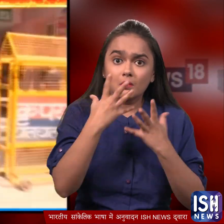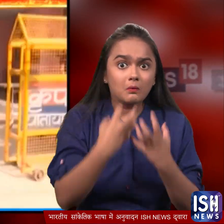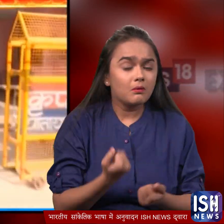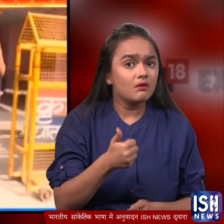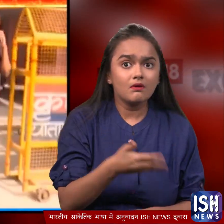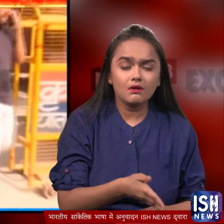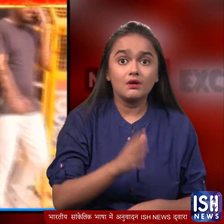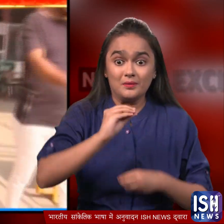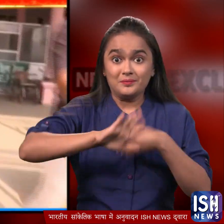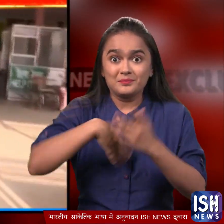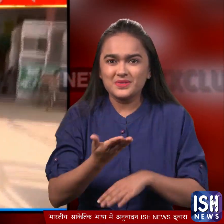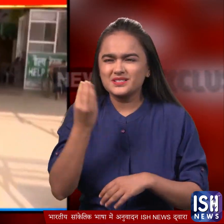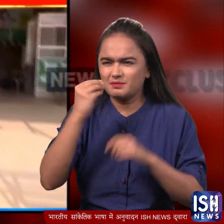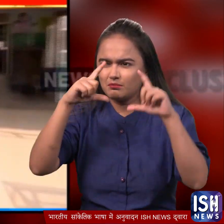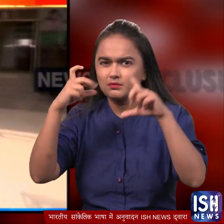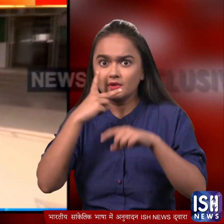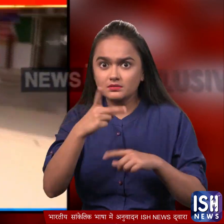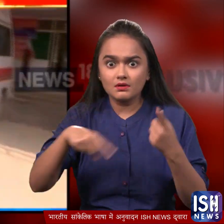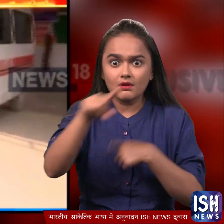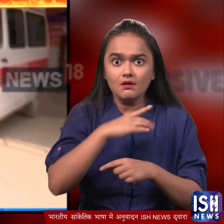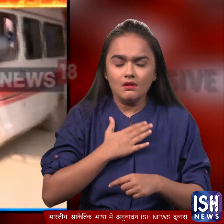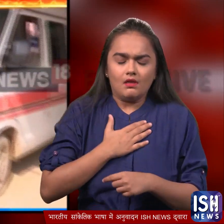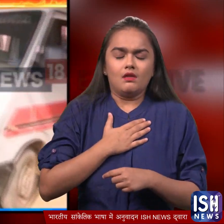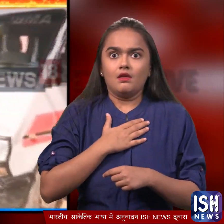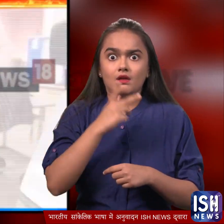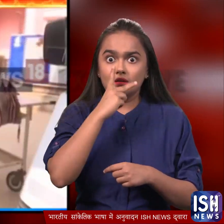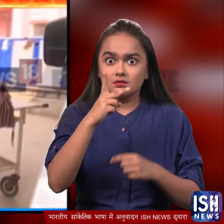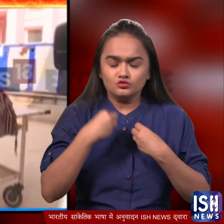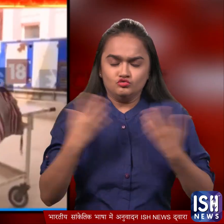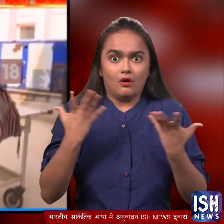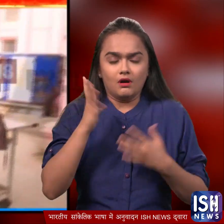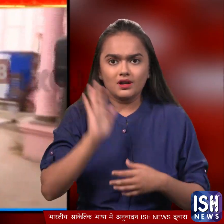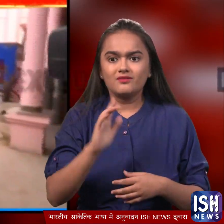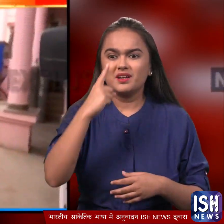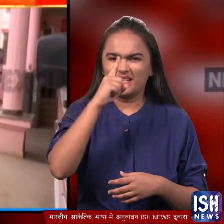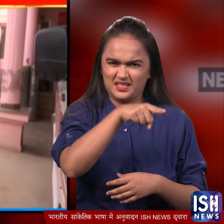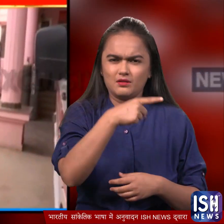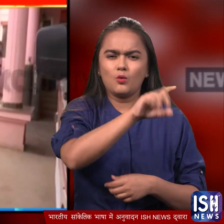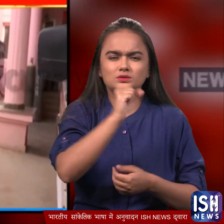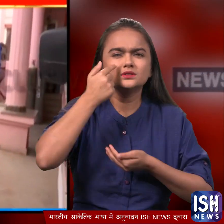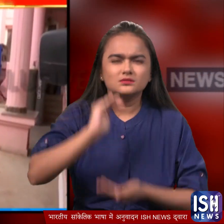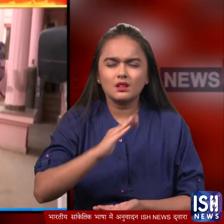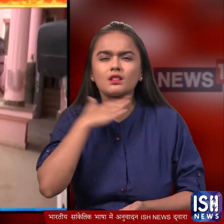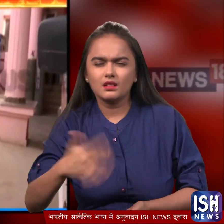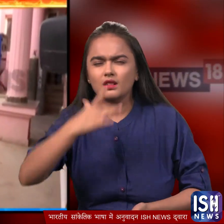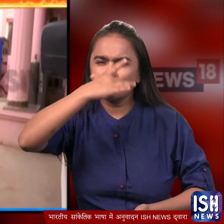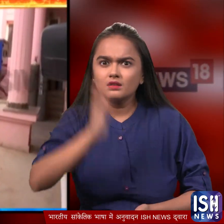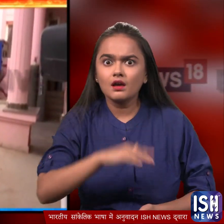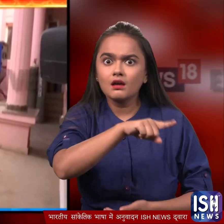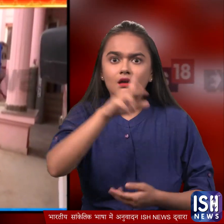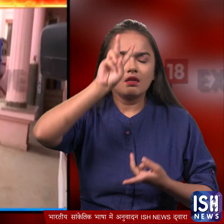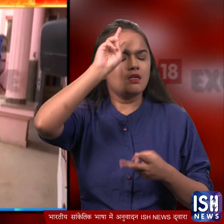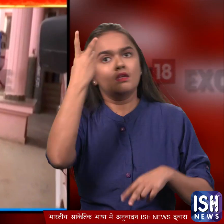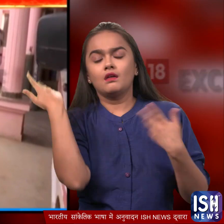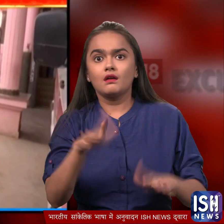उतर रहा। लेकिन इसके बाद तो ऐसी तस्वीर देखने को मिली जिसे देखकर कलेजा ही मुंह को आ गया। वहां एक महिला अपने जवान बेटे की मौत के बाद अपना आपा